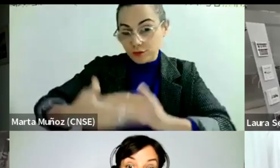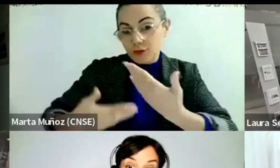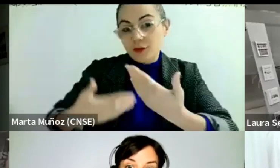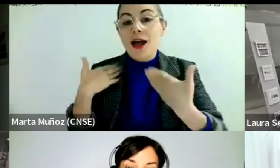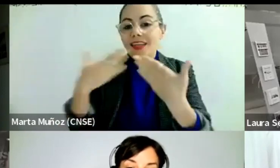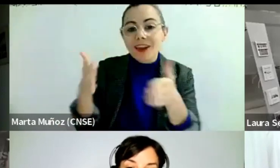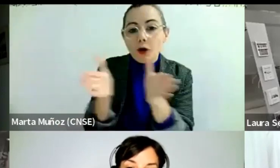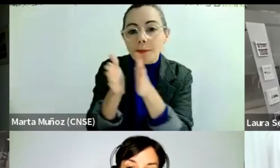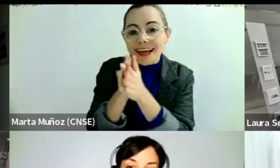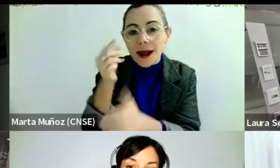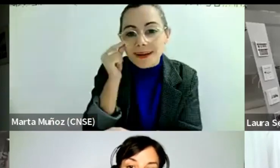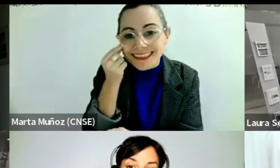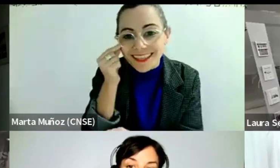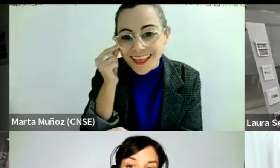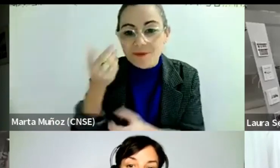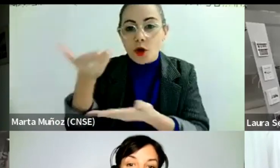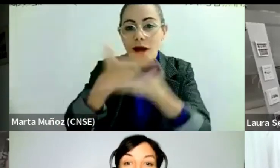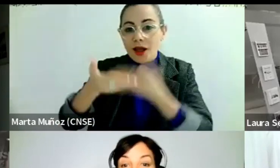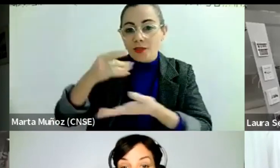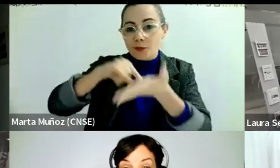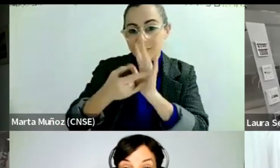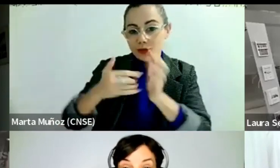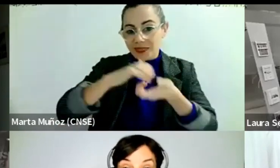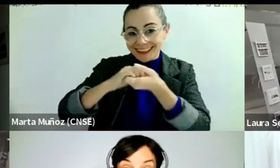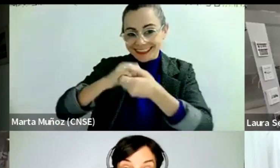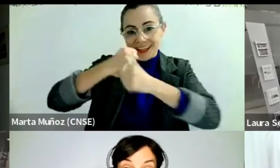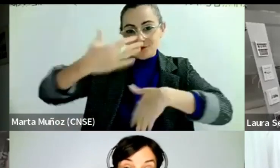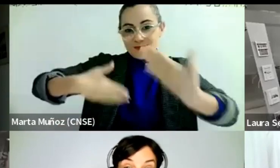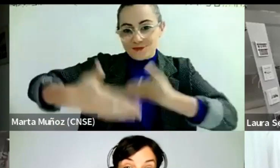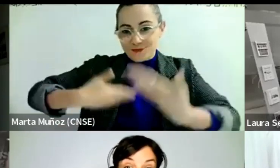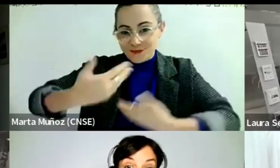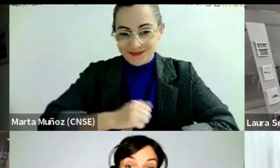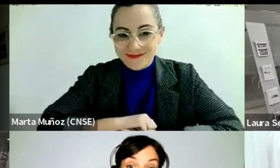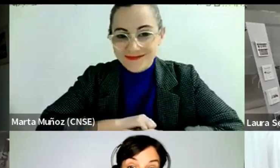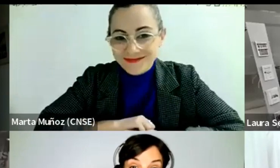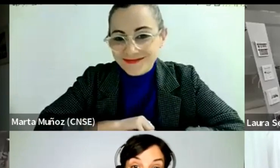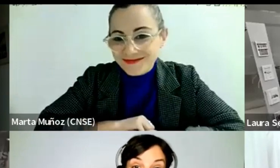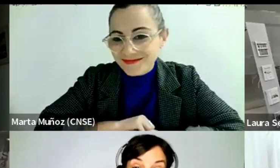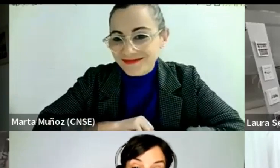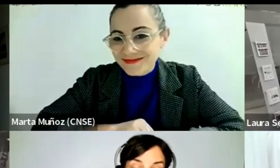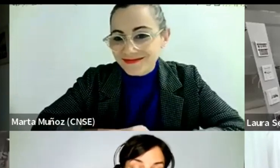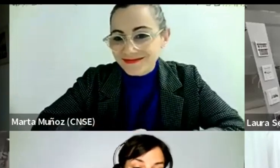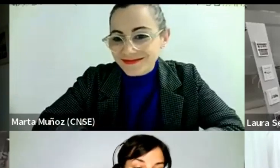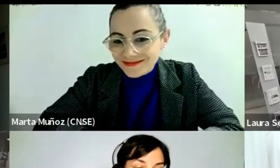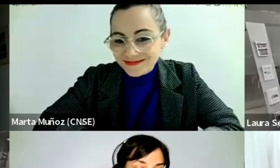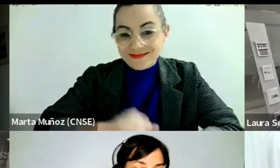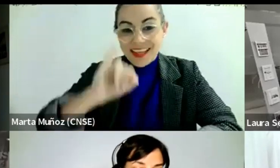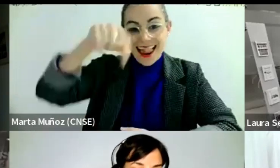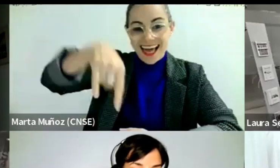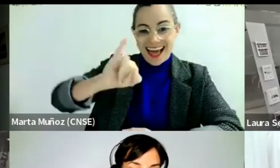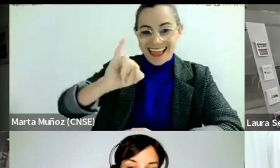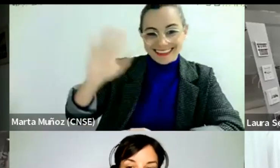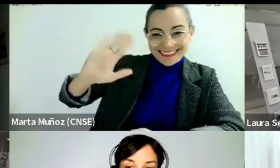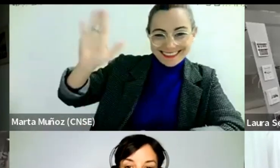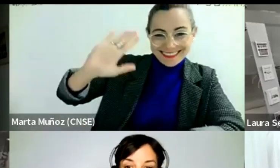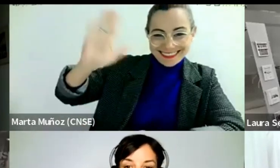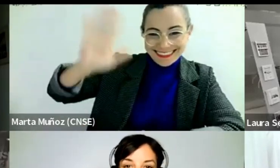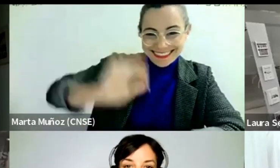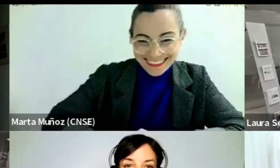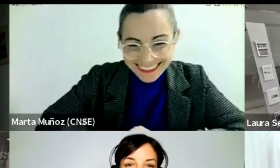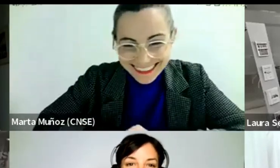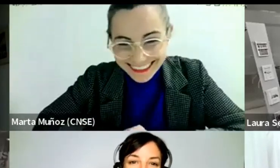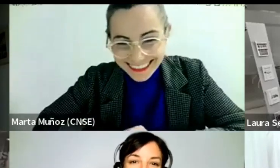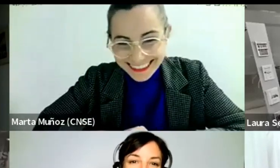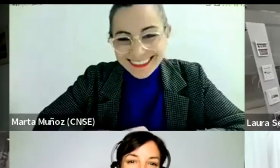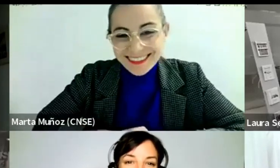utilizarlos para poder interpretar el contenido a lengua de signos. Quiero agradecer también la colaboración de mi compañera Patricia Mora en la elaboración de este